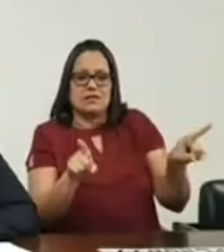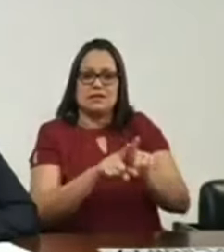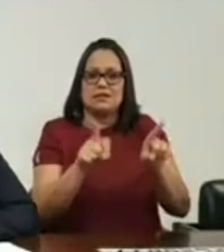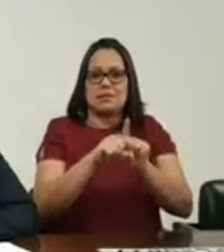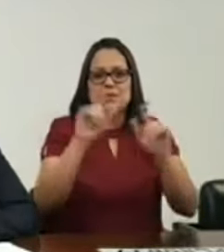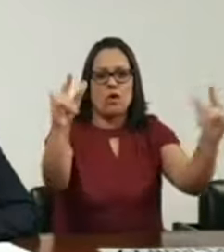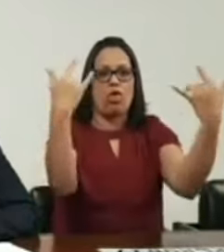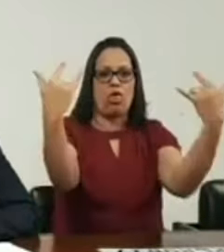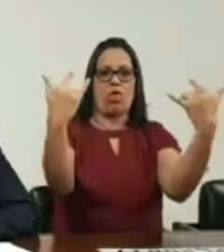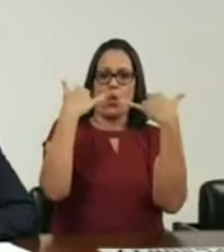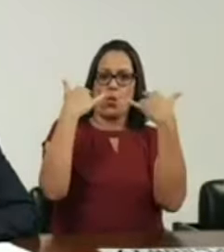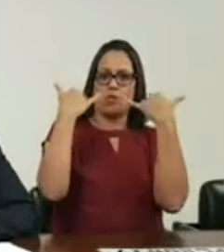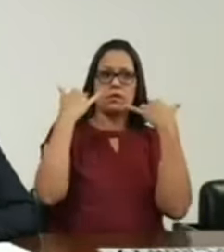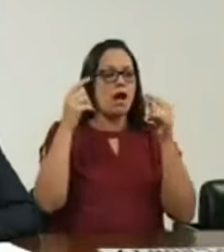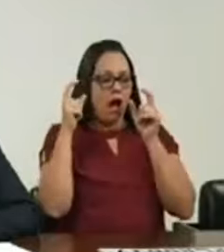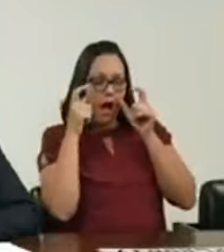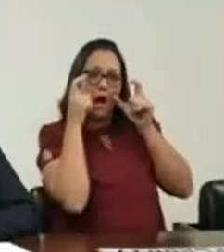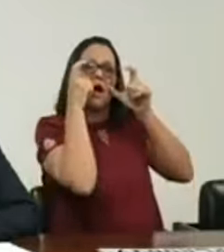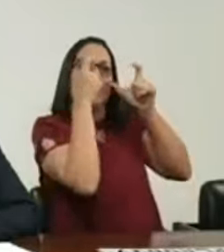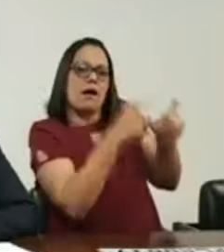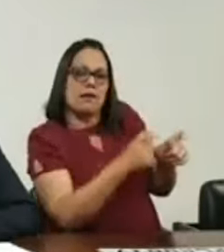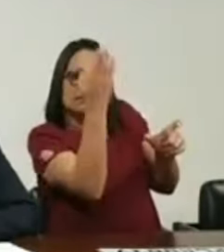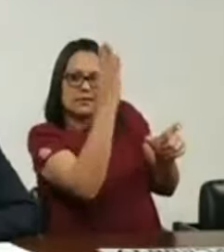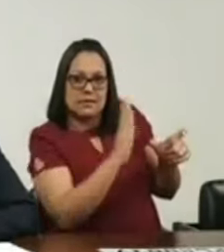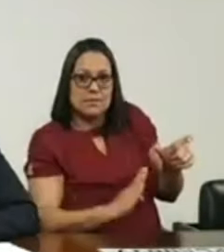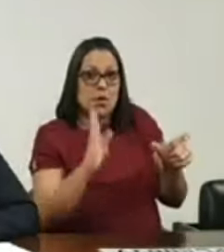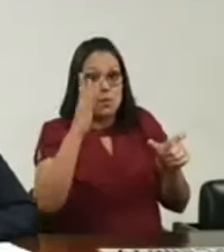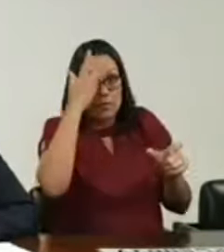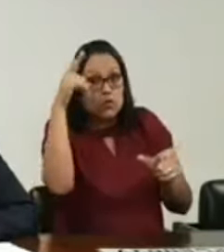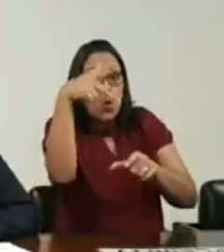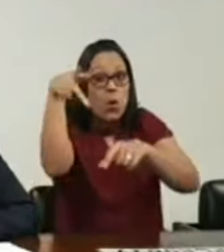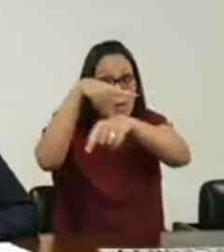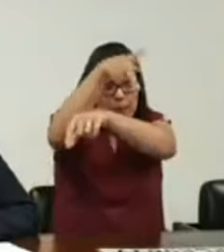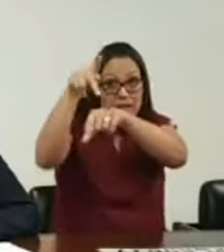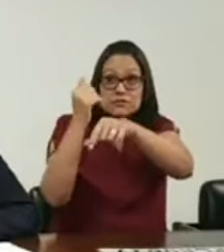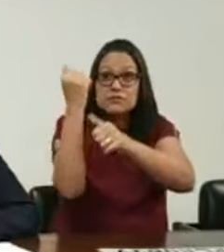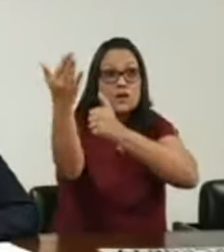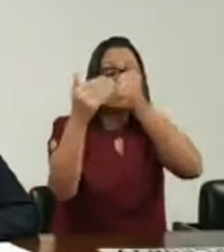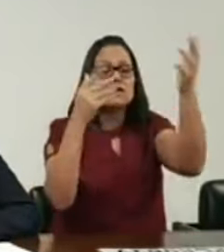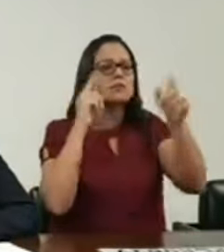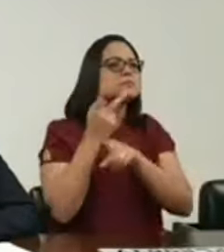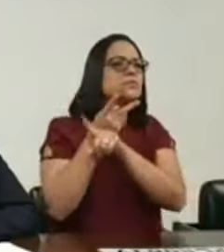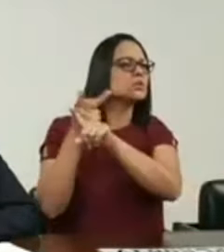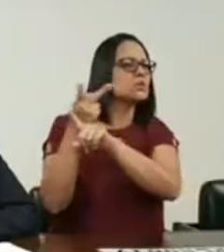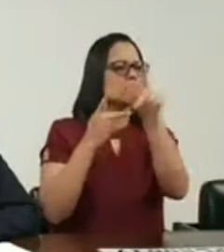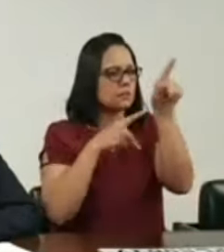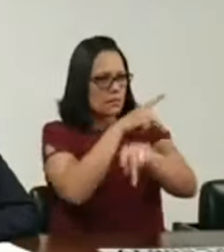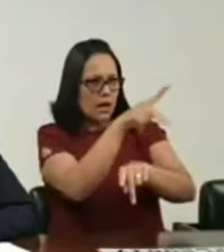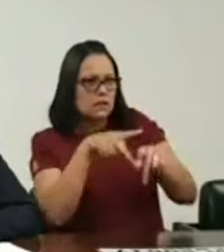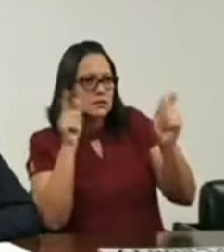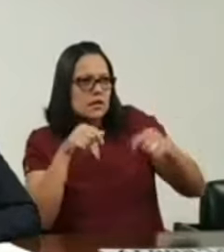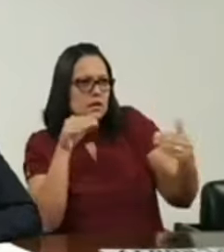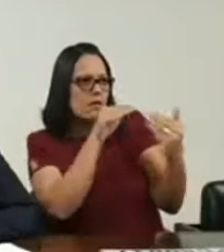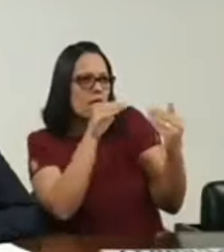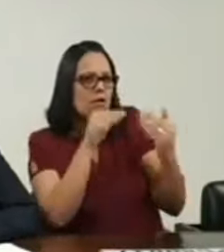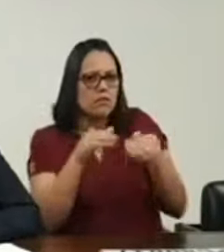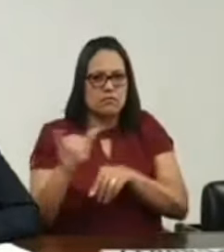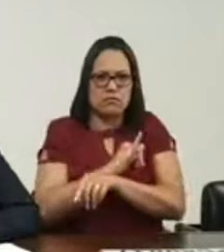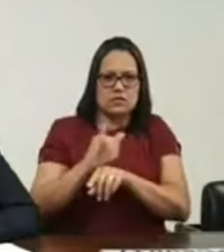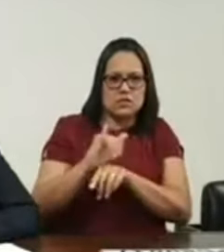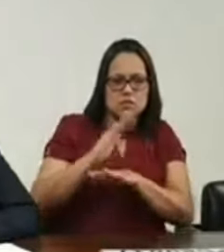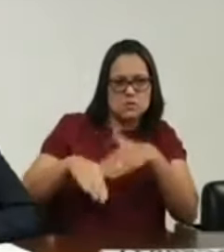investimentos, né? Porque os investidores internacionais querem se posicionar em países que têm acordos onde eles possam ter parte da sua